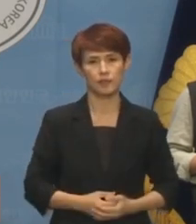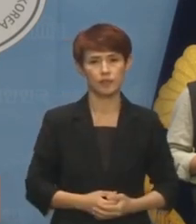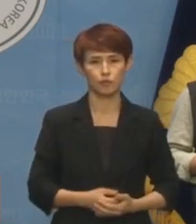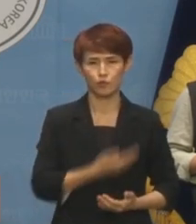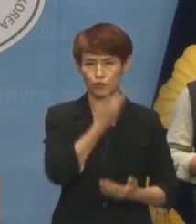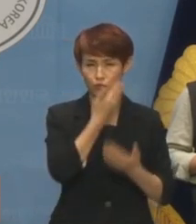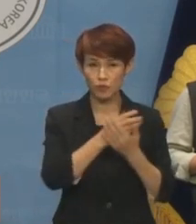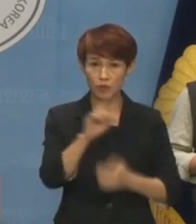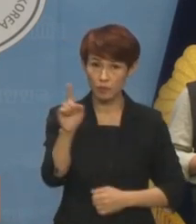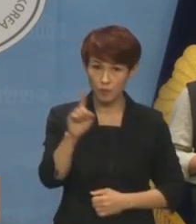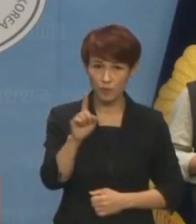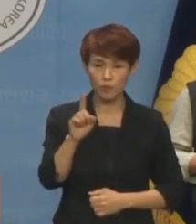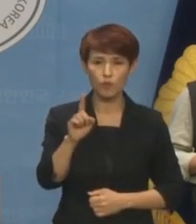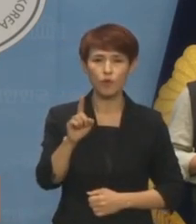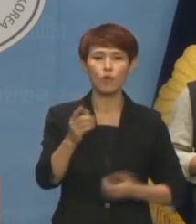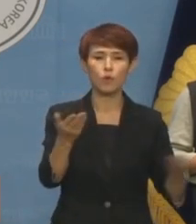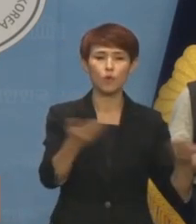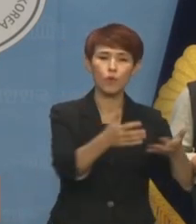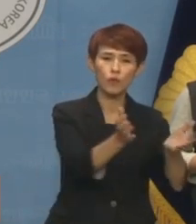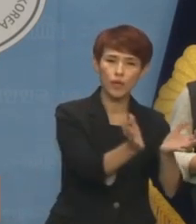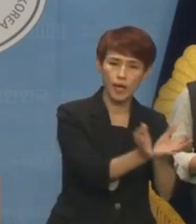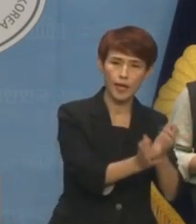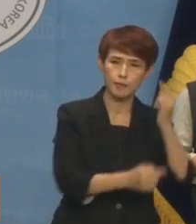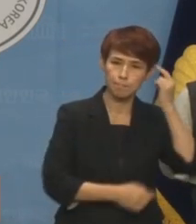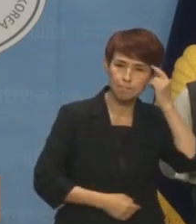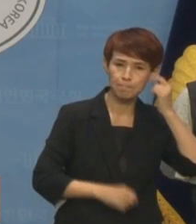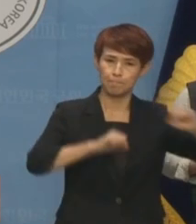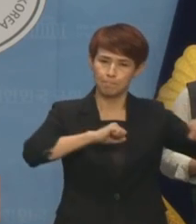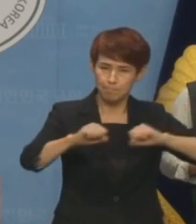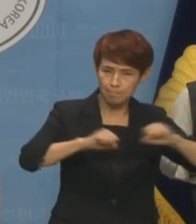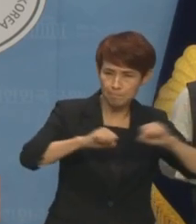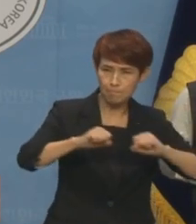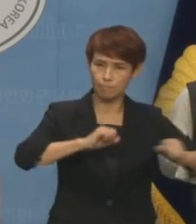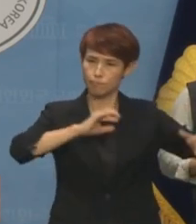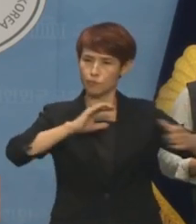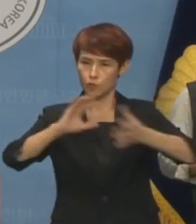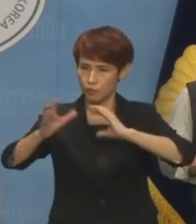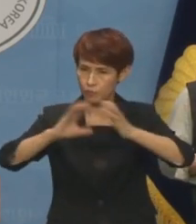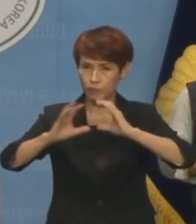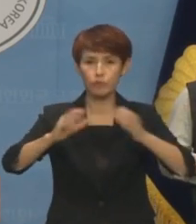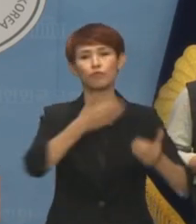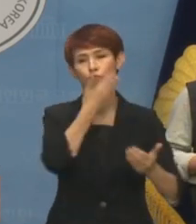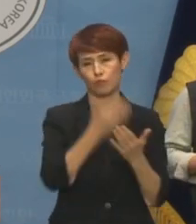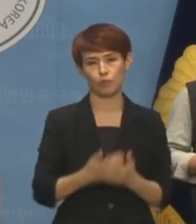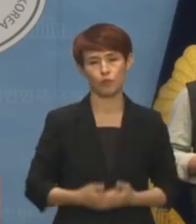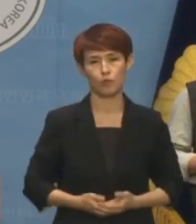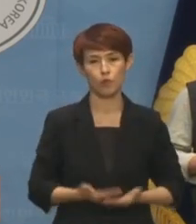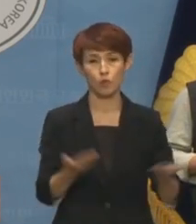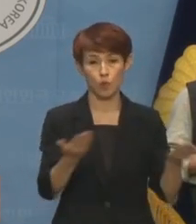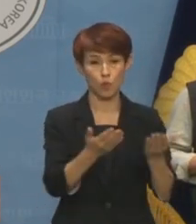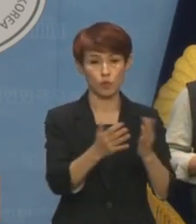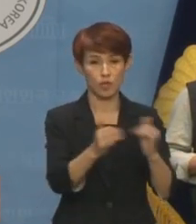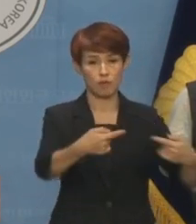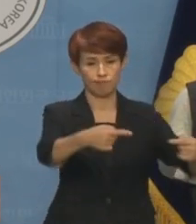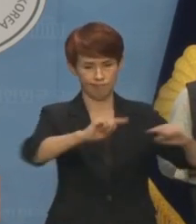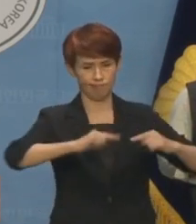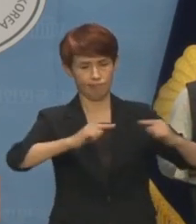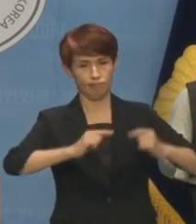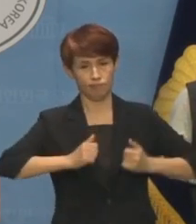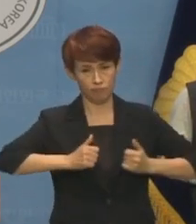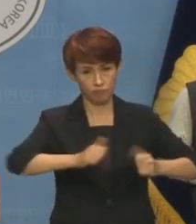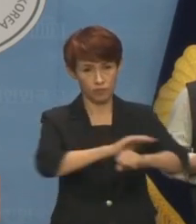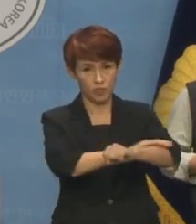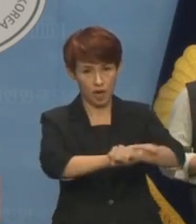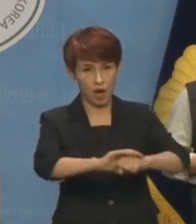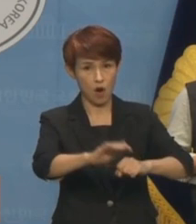핵심은 노동계의 의지와 활발한 사회적 논의입니다. 노동이 적극 참여하여